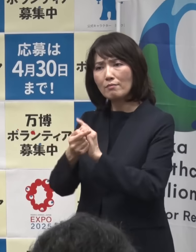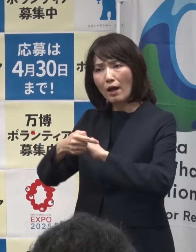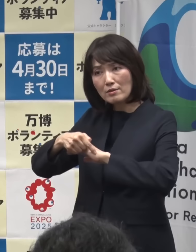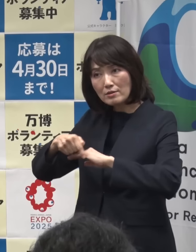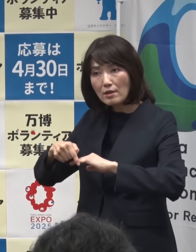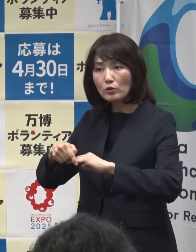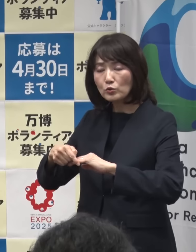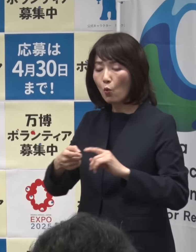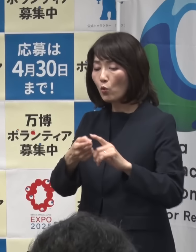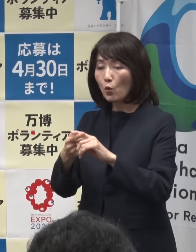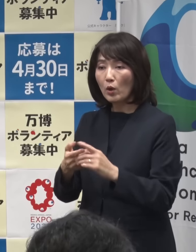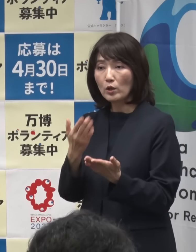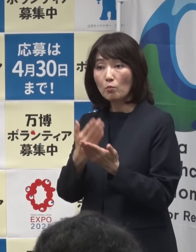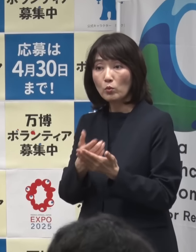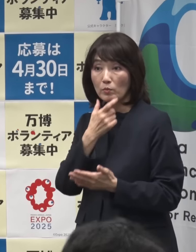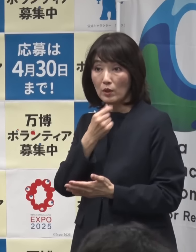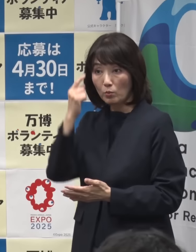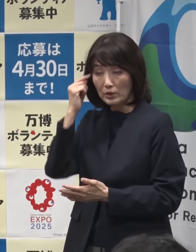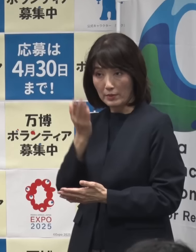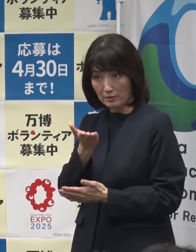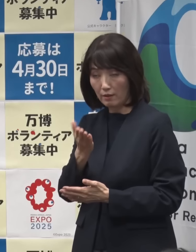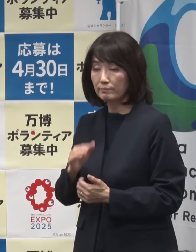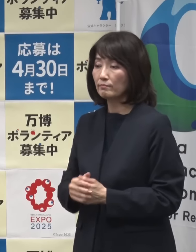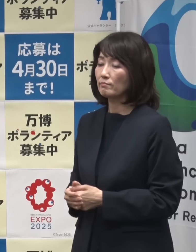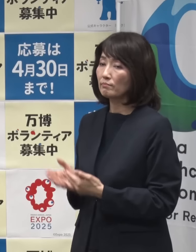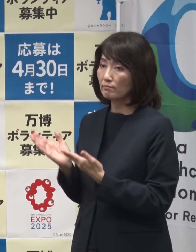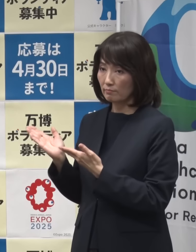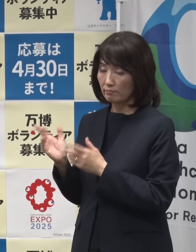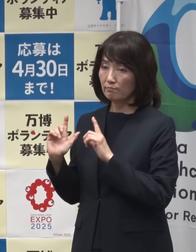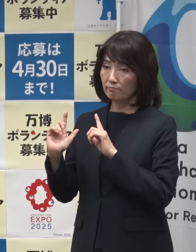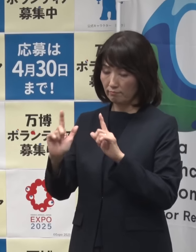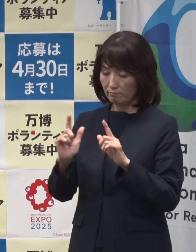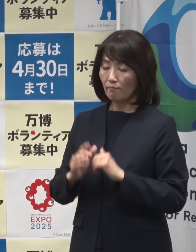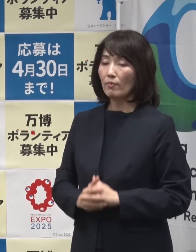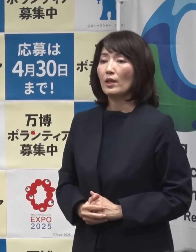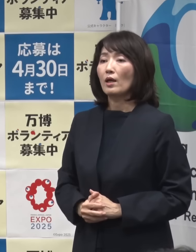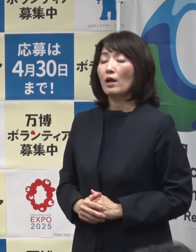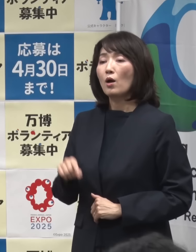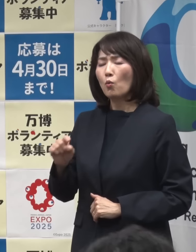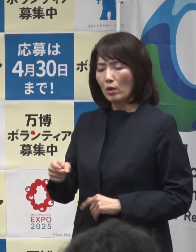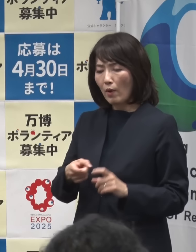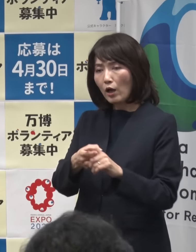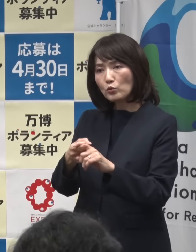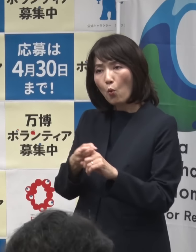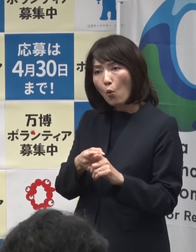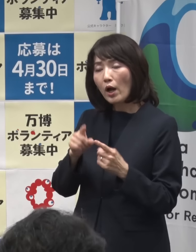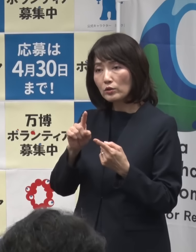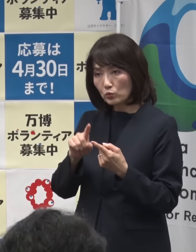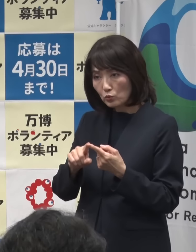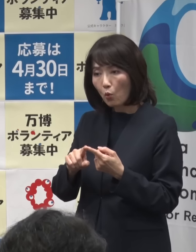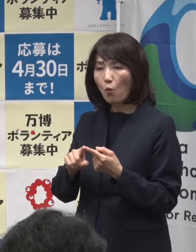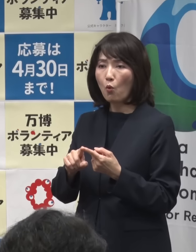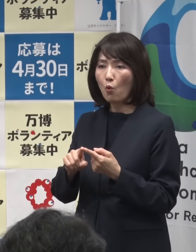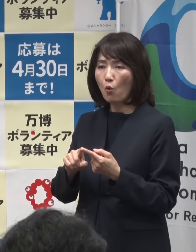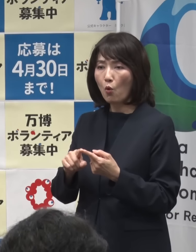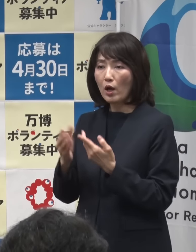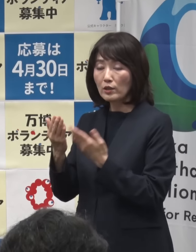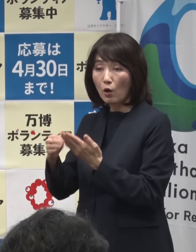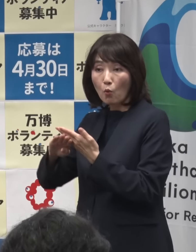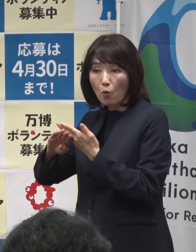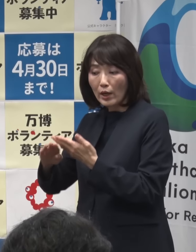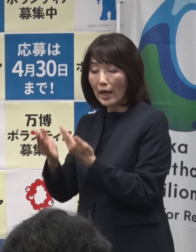会に求めていきたいというふうに考えてますか？ はい、まずここについては協会と、それから校外学習については